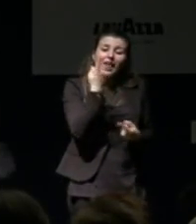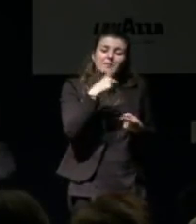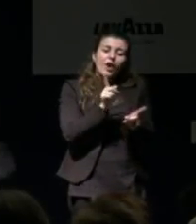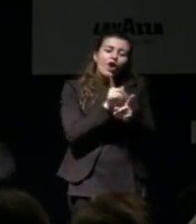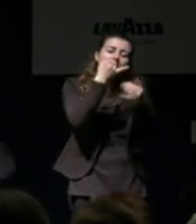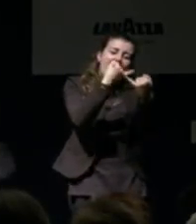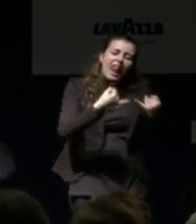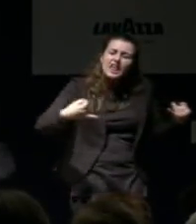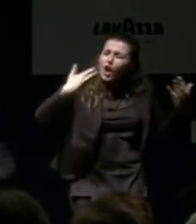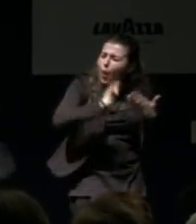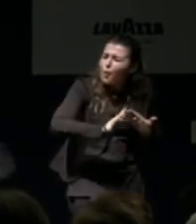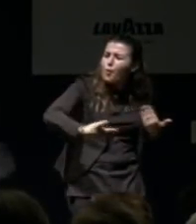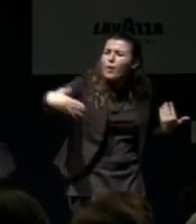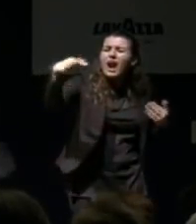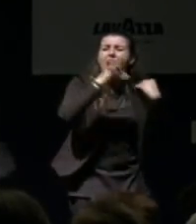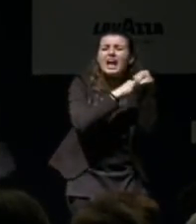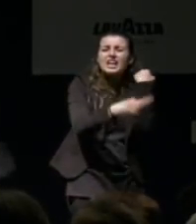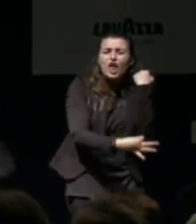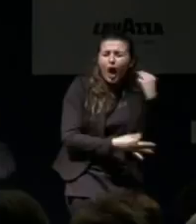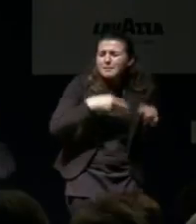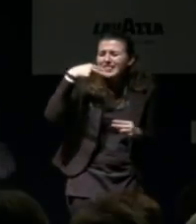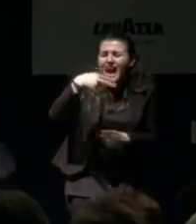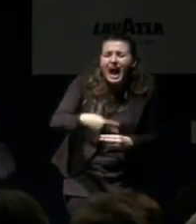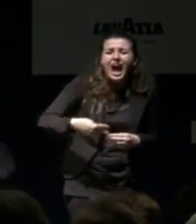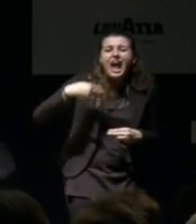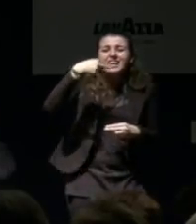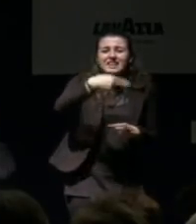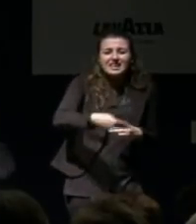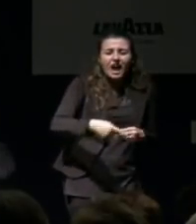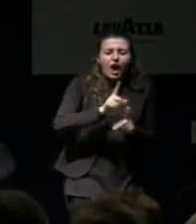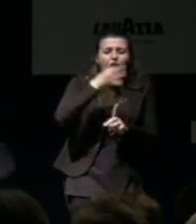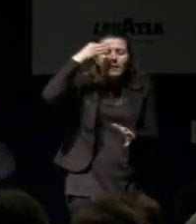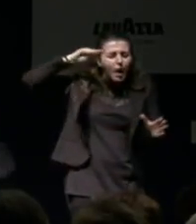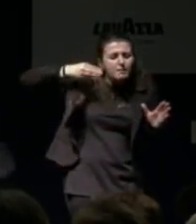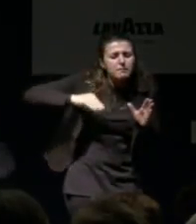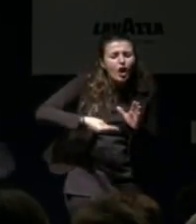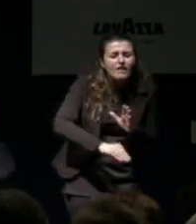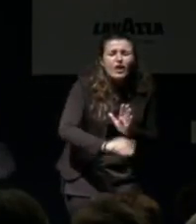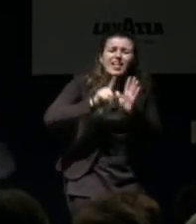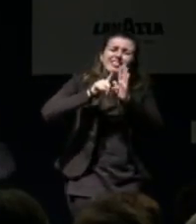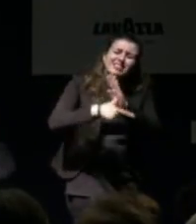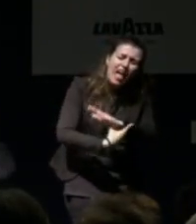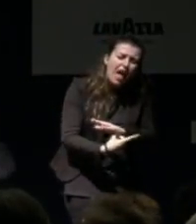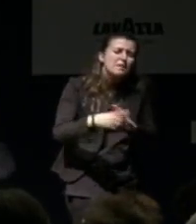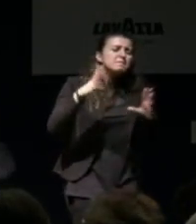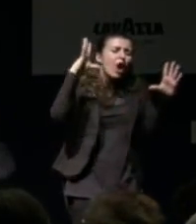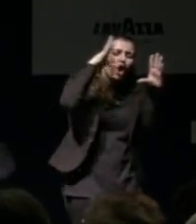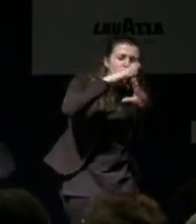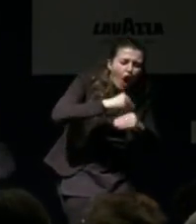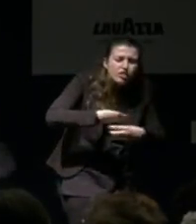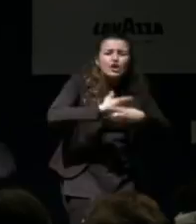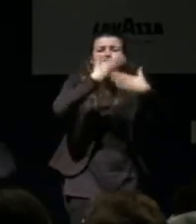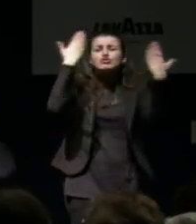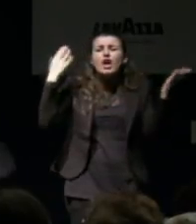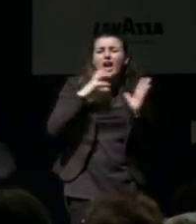lunga chilometri e spesso anni un solco che attraversa la materia il tempo le note i giorni le generazioni e le